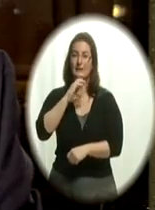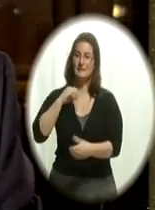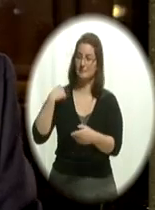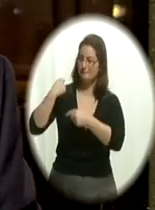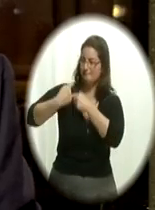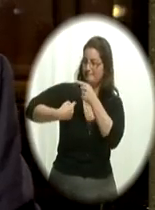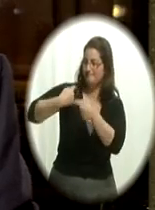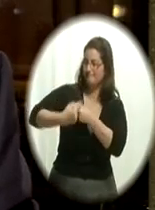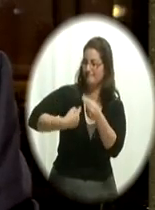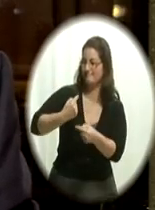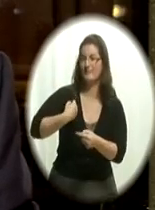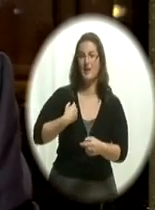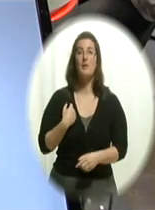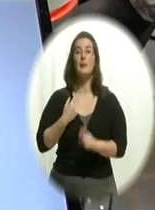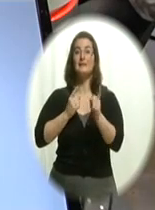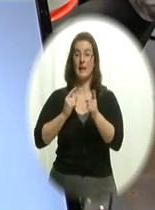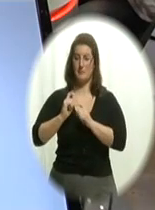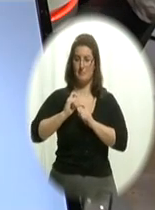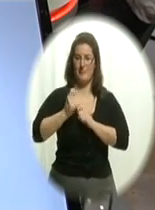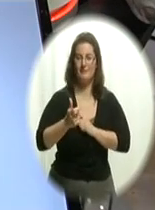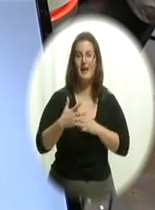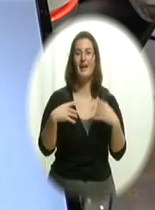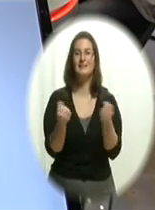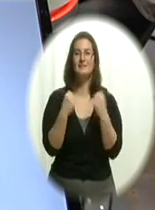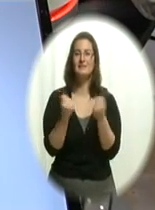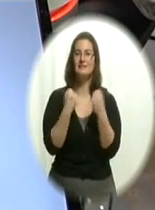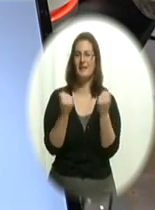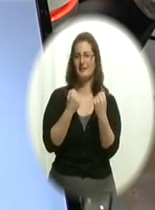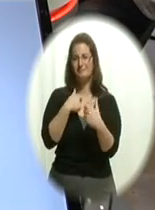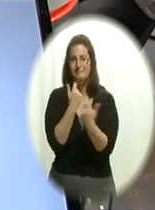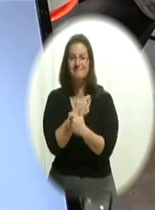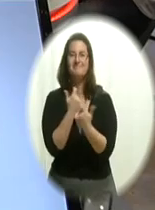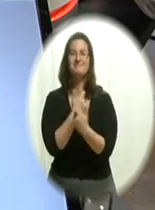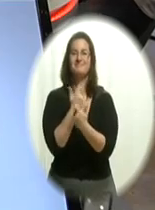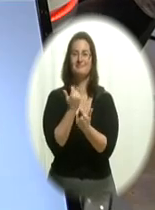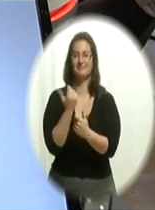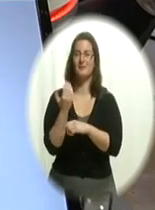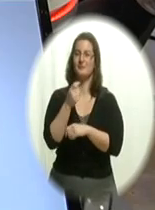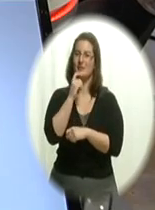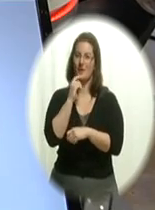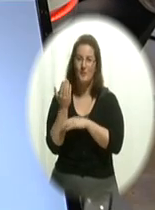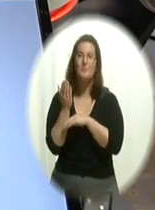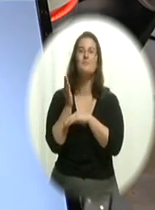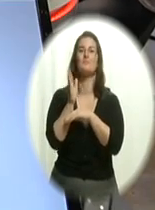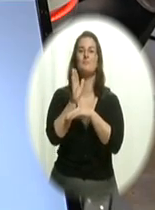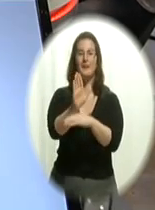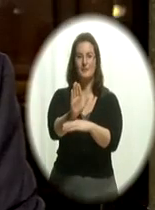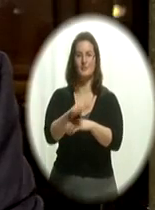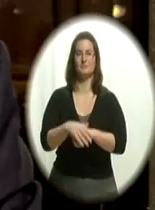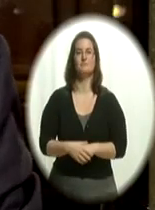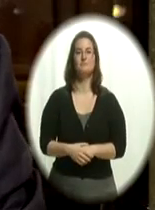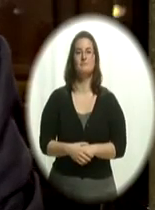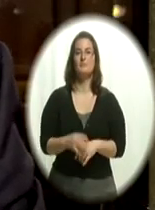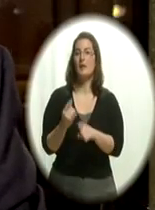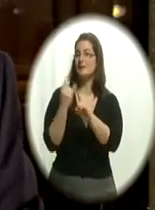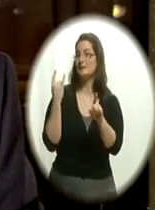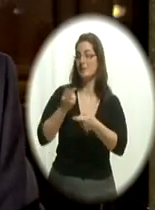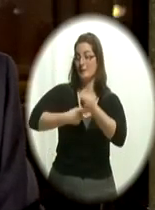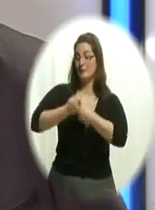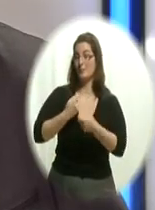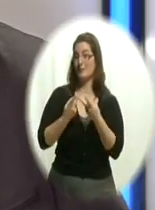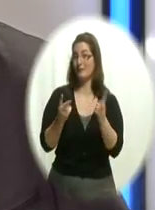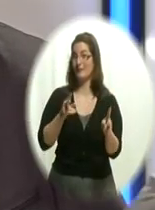l'immédiate après-guerre, avec cette activité qui est très amusante et étonnante même, et puis qui nous retrace une partie de l'histoire, de l'économie de cette